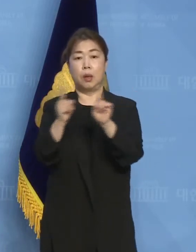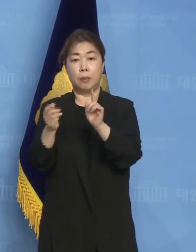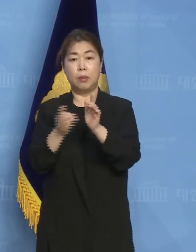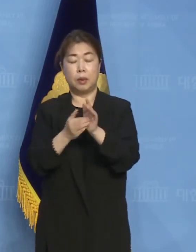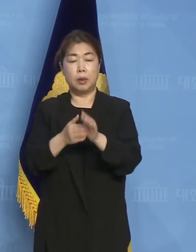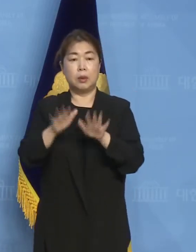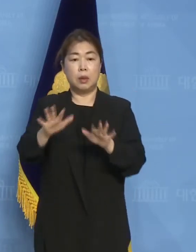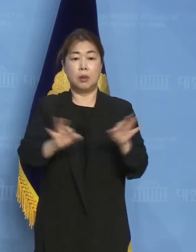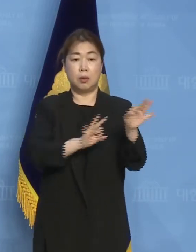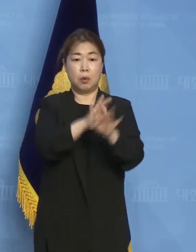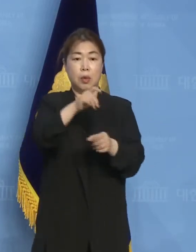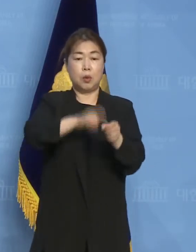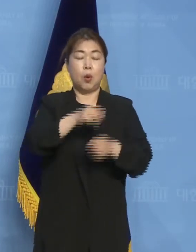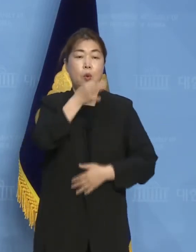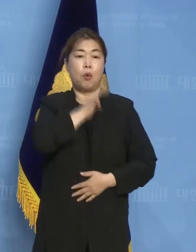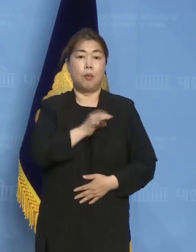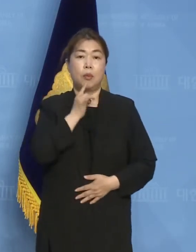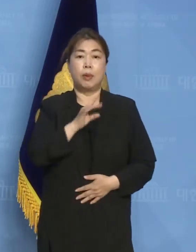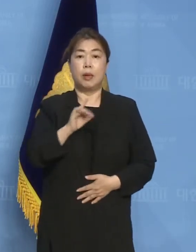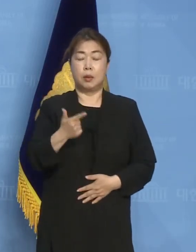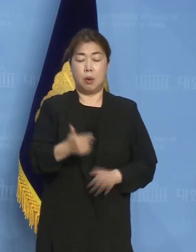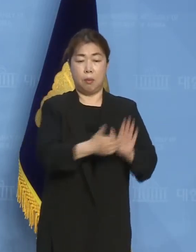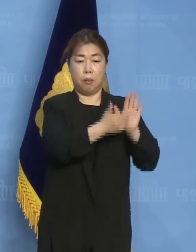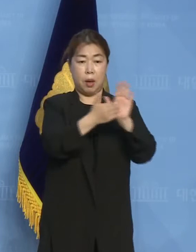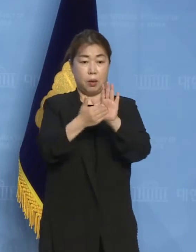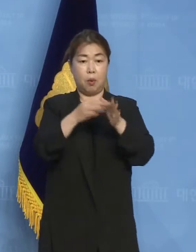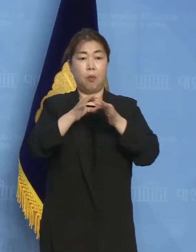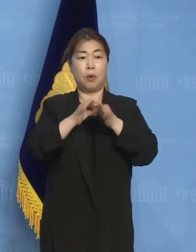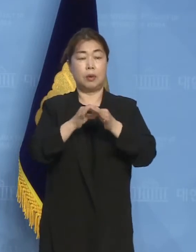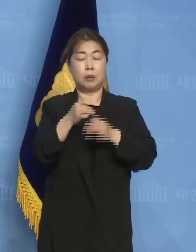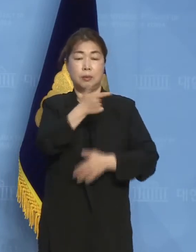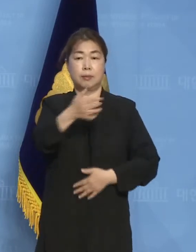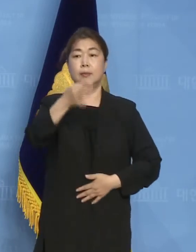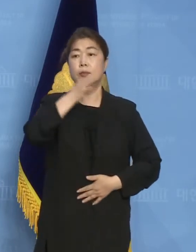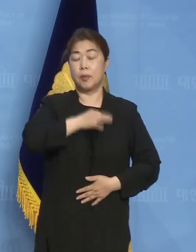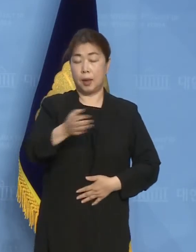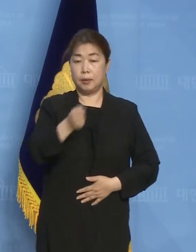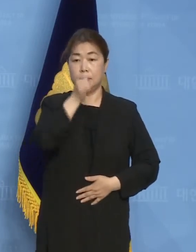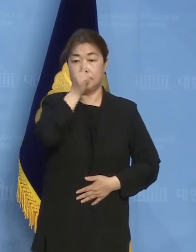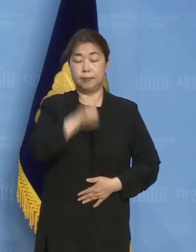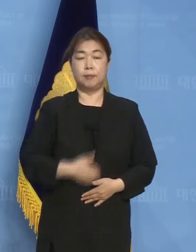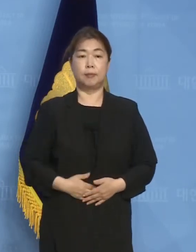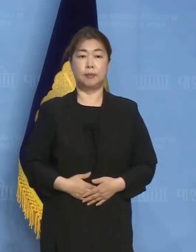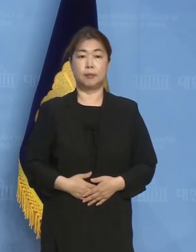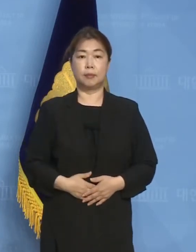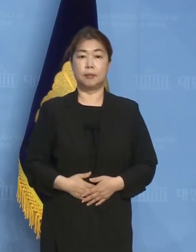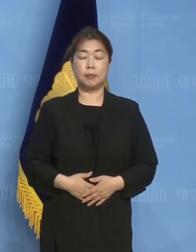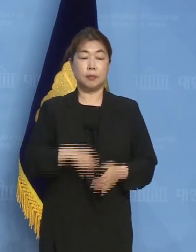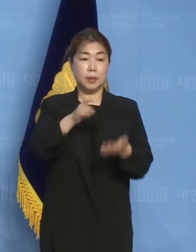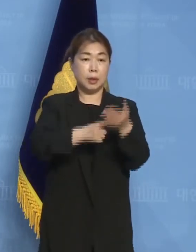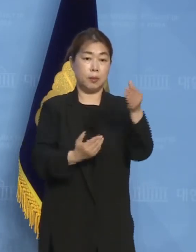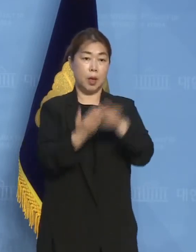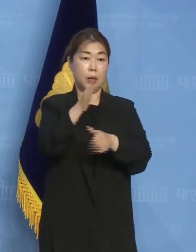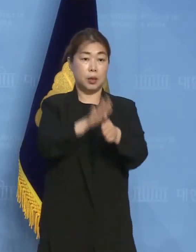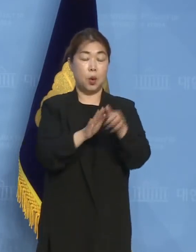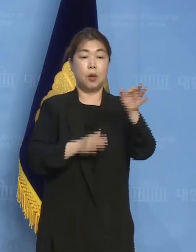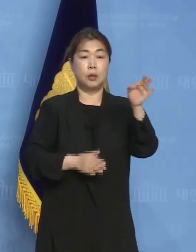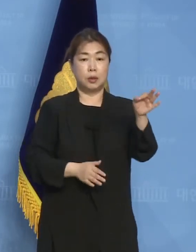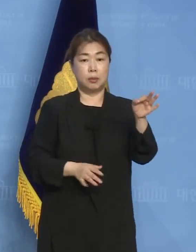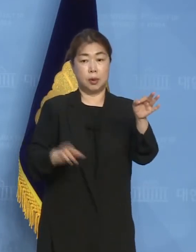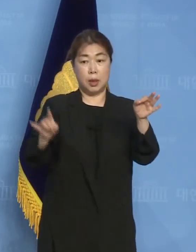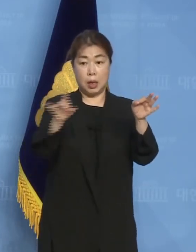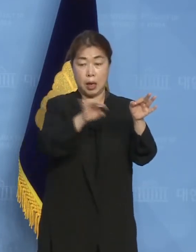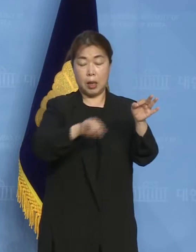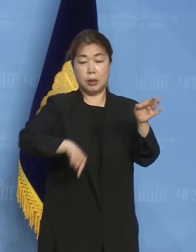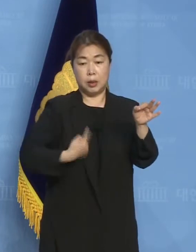긴급재난지원금은 경제적 효과뿐만 아니라 방역대책으로서도 큰 효과를 가지고 있습니다. 긴급재난지원금은